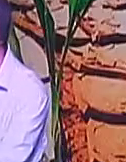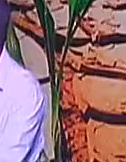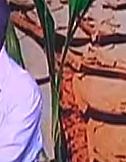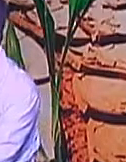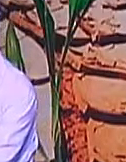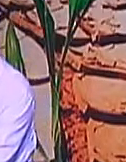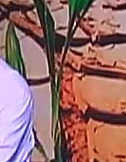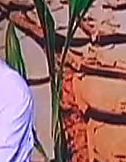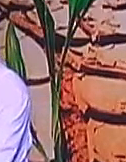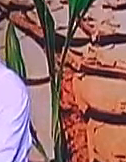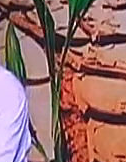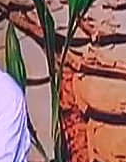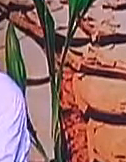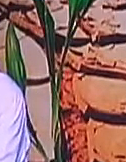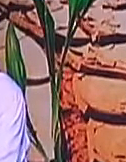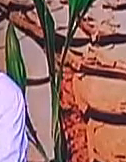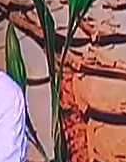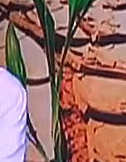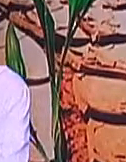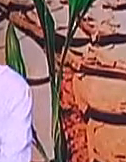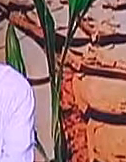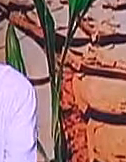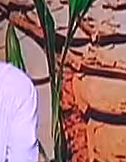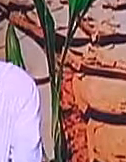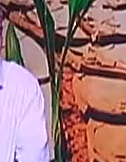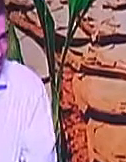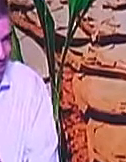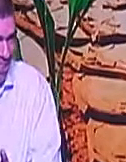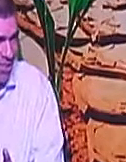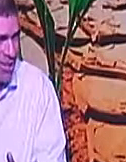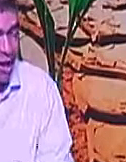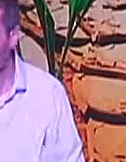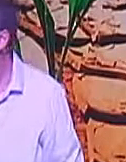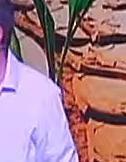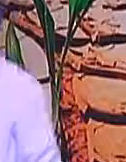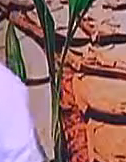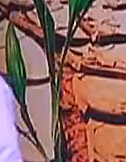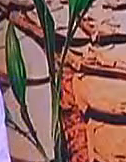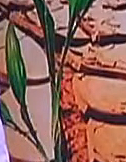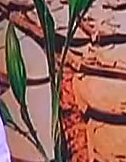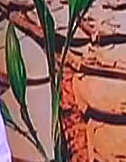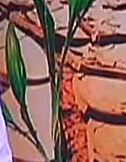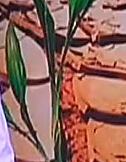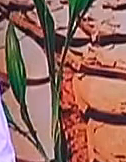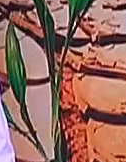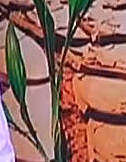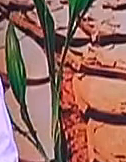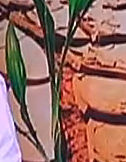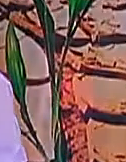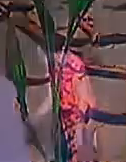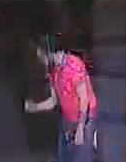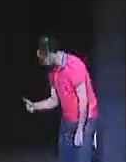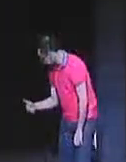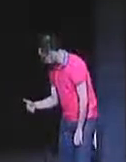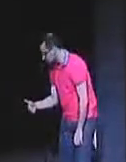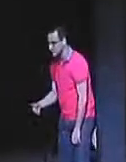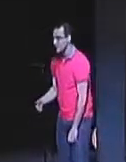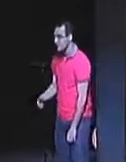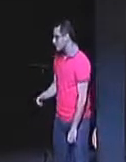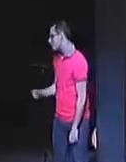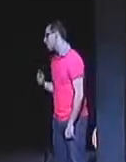das proteções de passo que você encaixa na tomada para acontecer isso quando você fala pra criança filho não